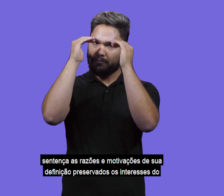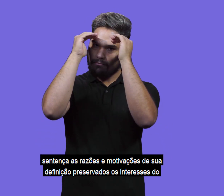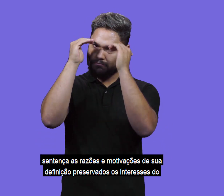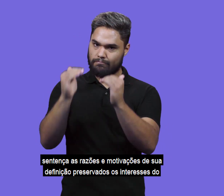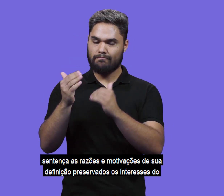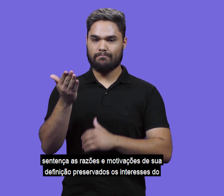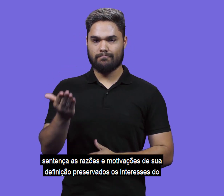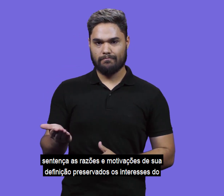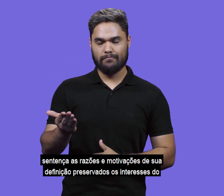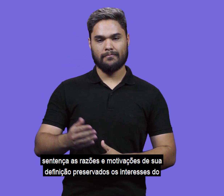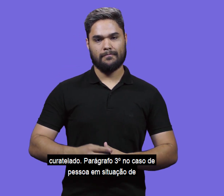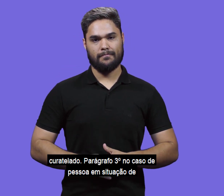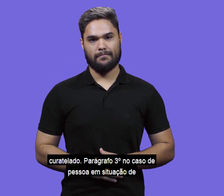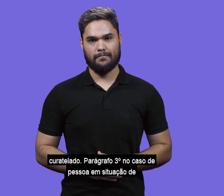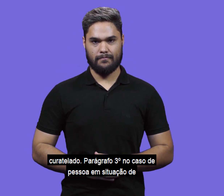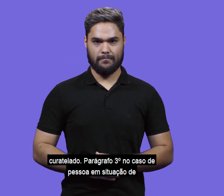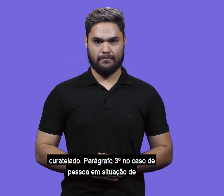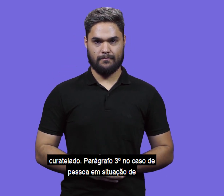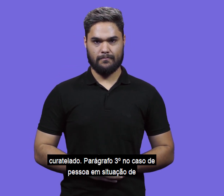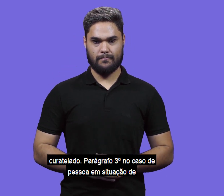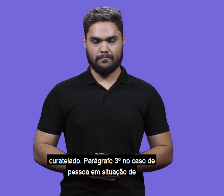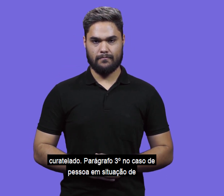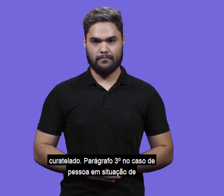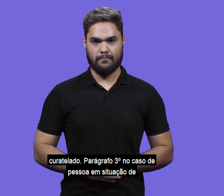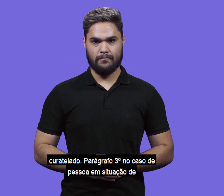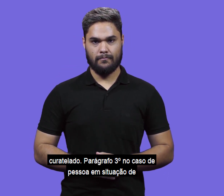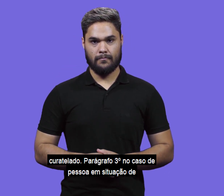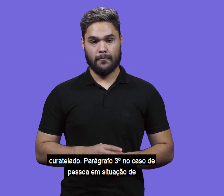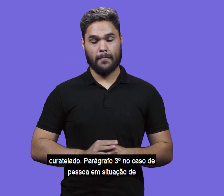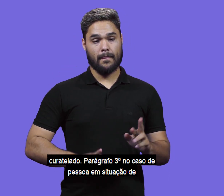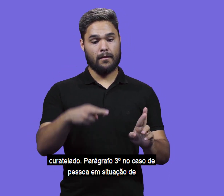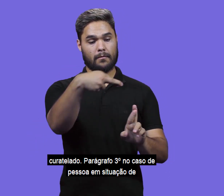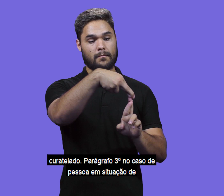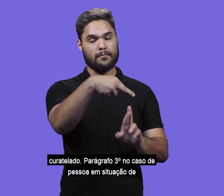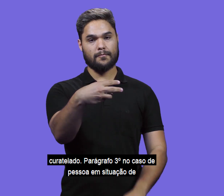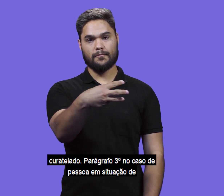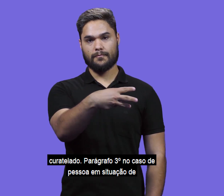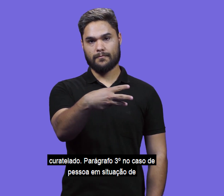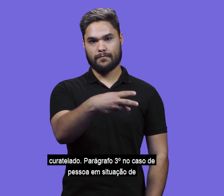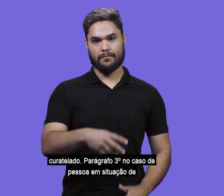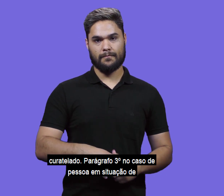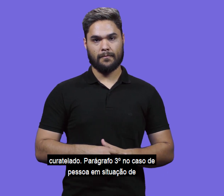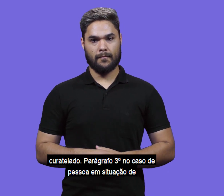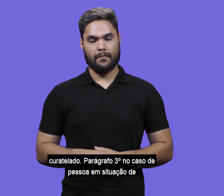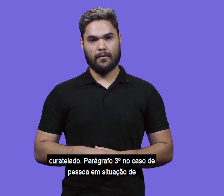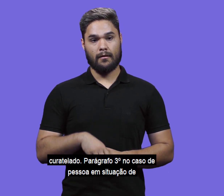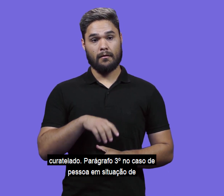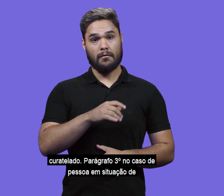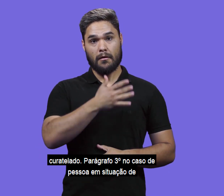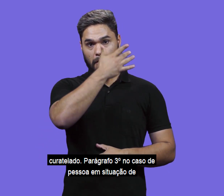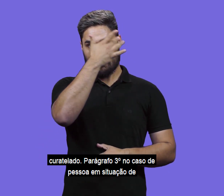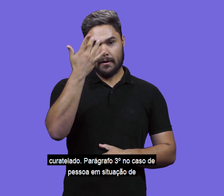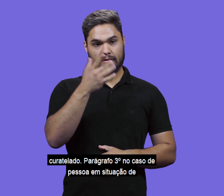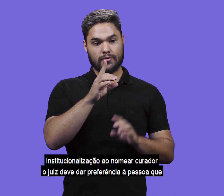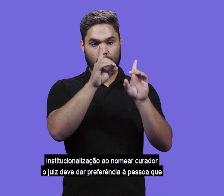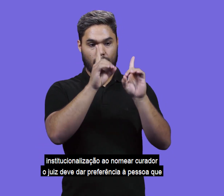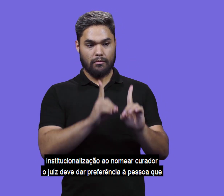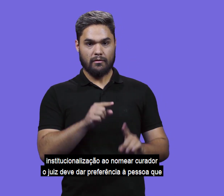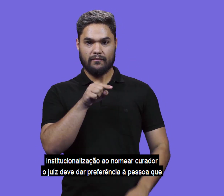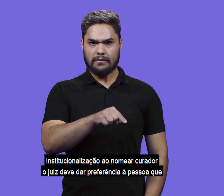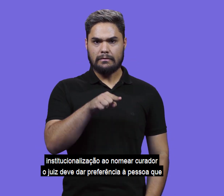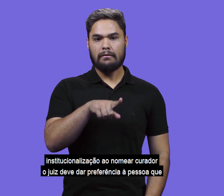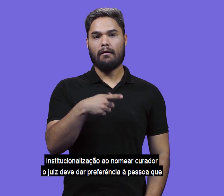preservados os interesses do curatelado. Parágrafo 3º. No caso de pessoa em situação